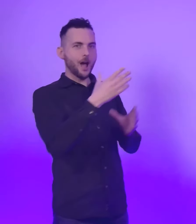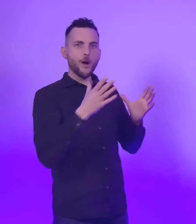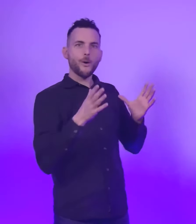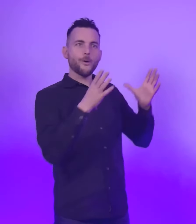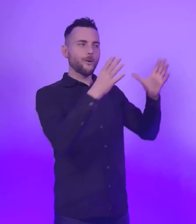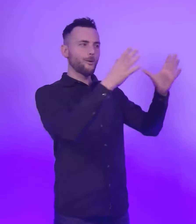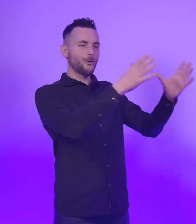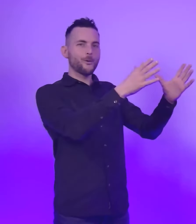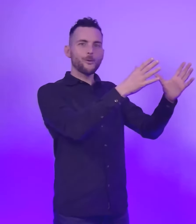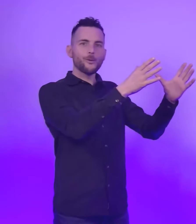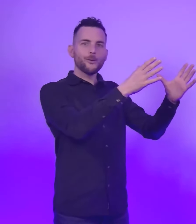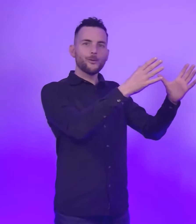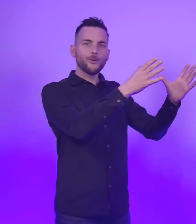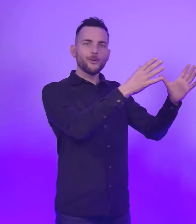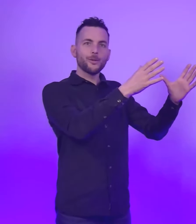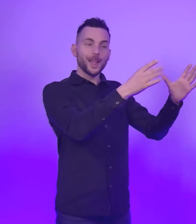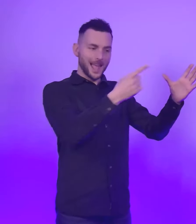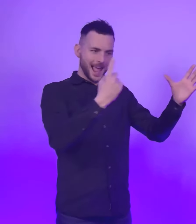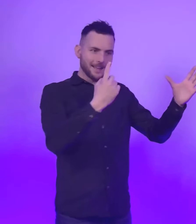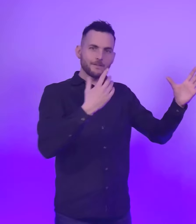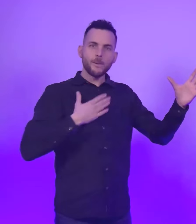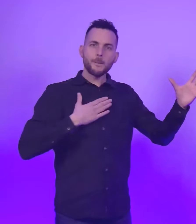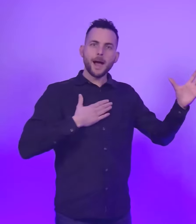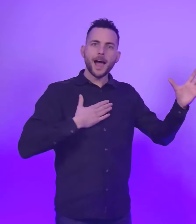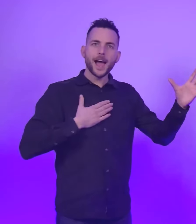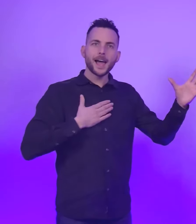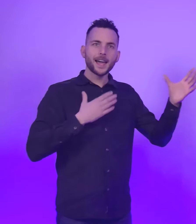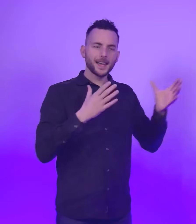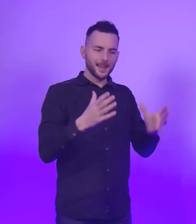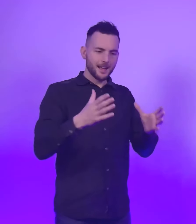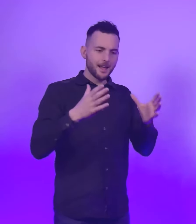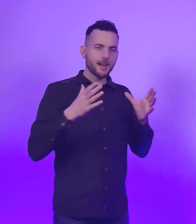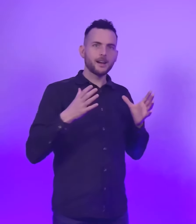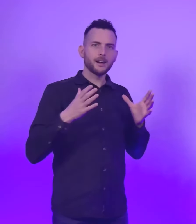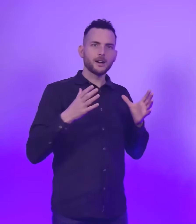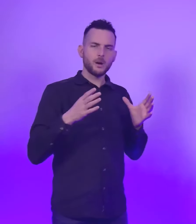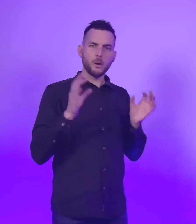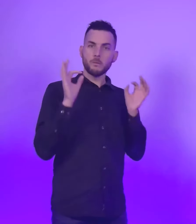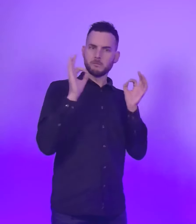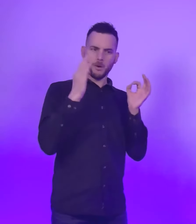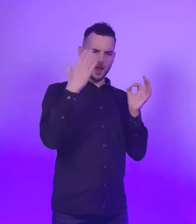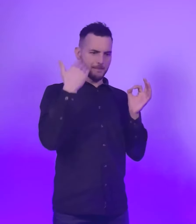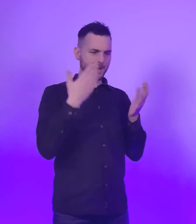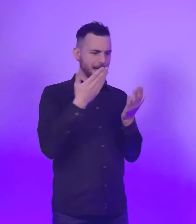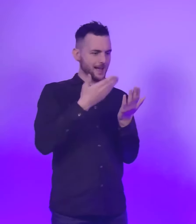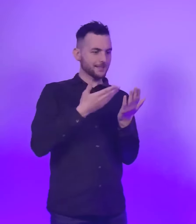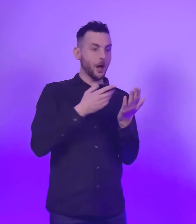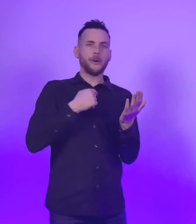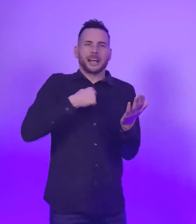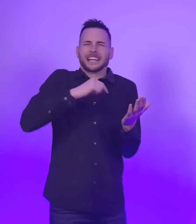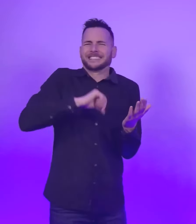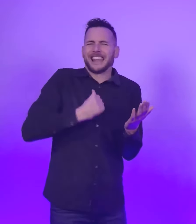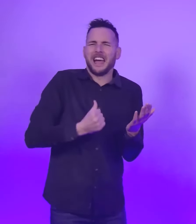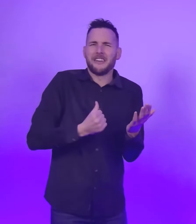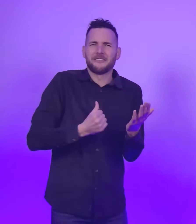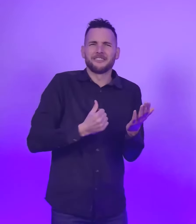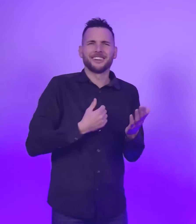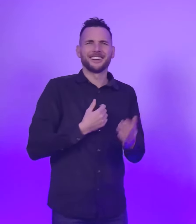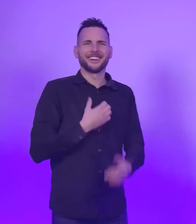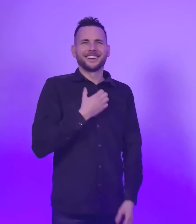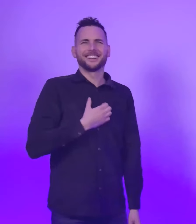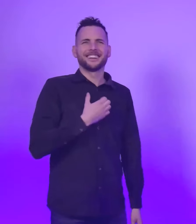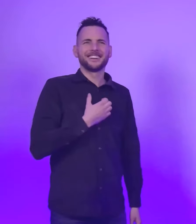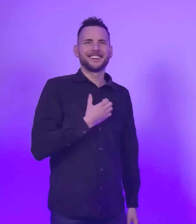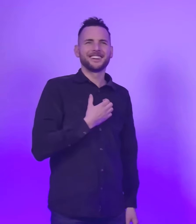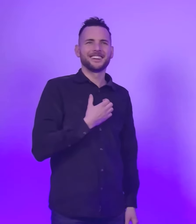Wow. En 1 voor mij. Oh, wat een mooie meid. Oh, dat ben ik zelf. Dit